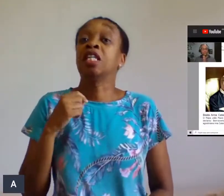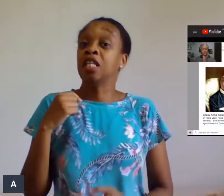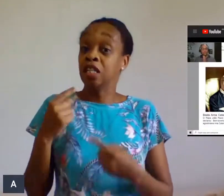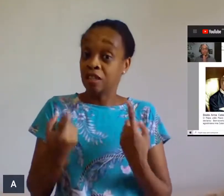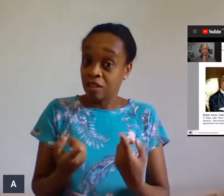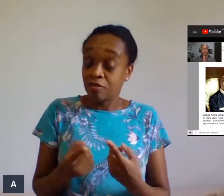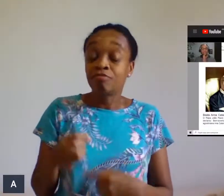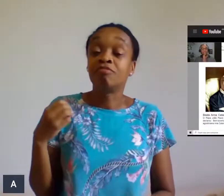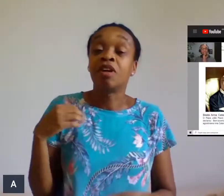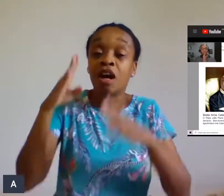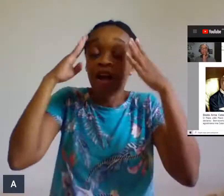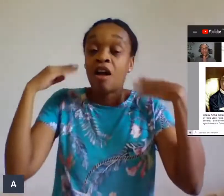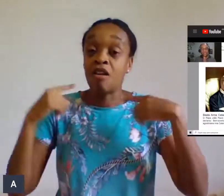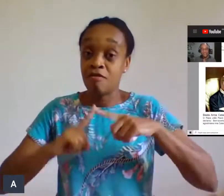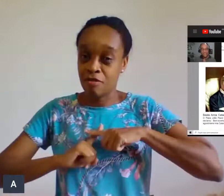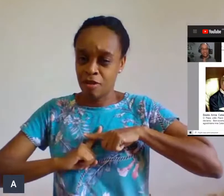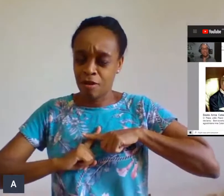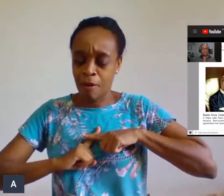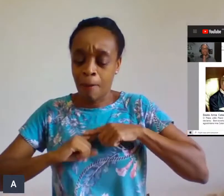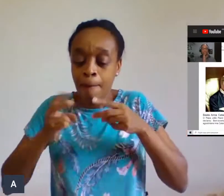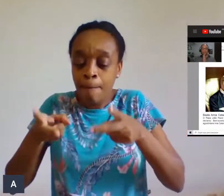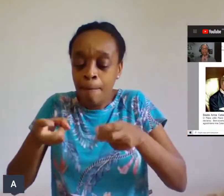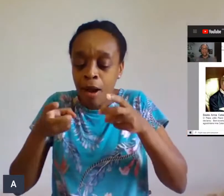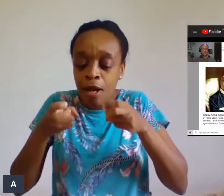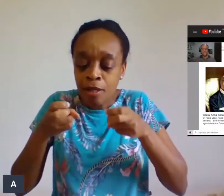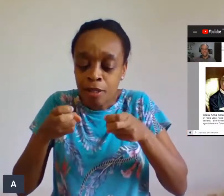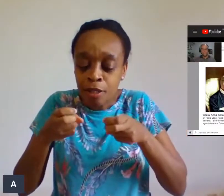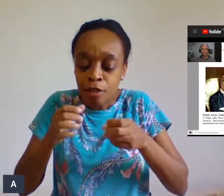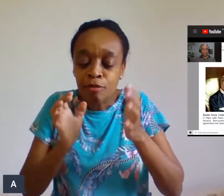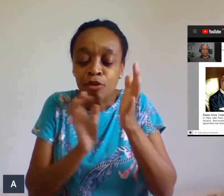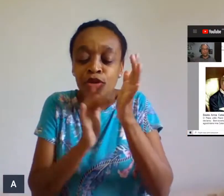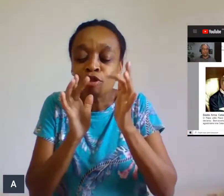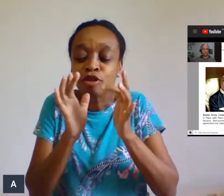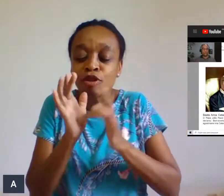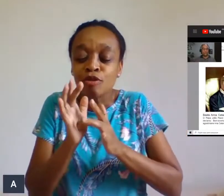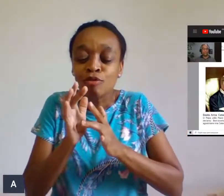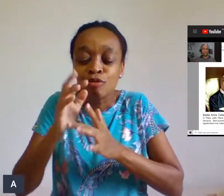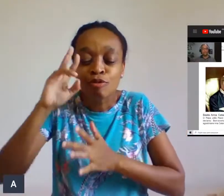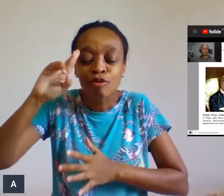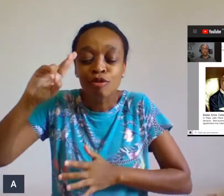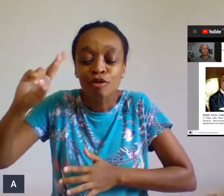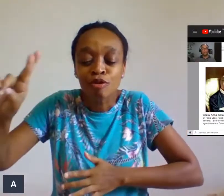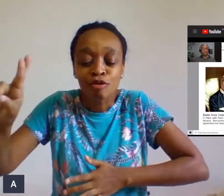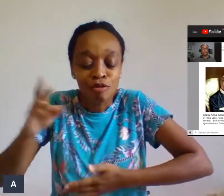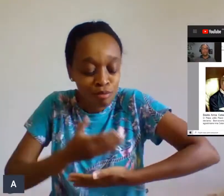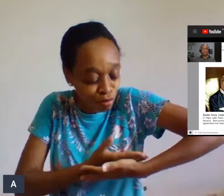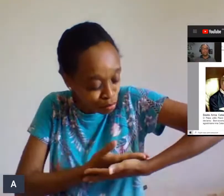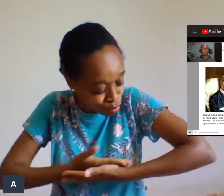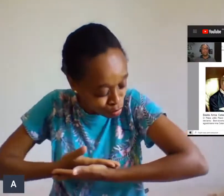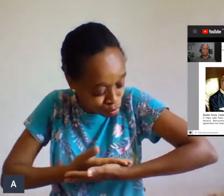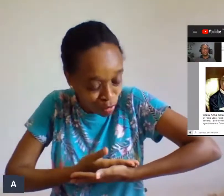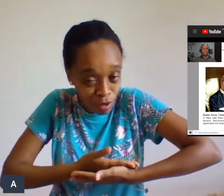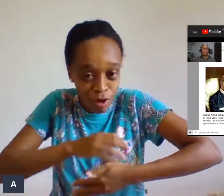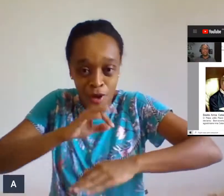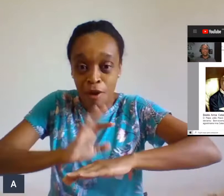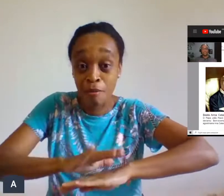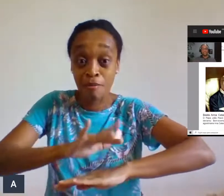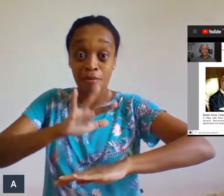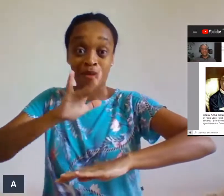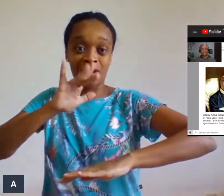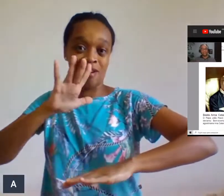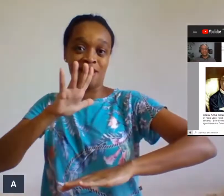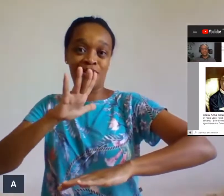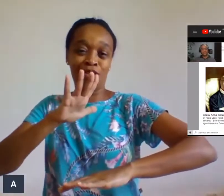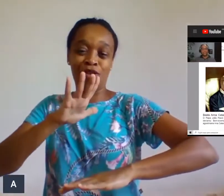Senhor como uma criança pequenina, brilhando como uma luz que superava todo o esplendor circundante